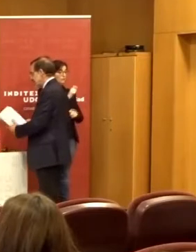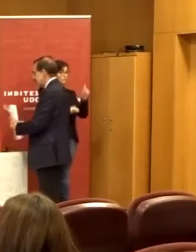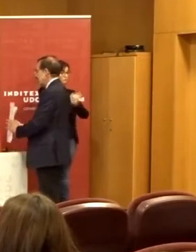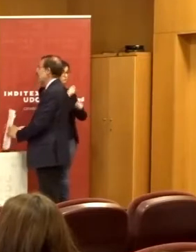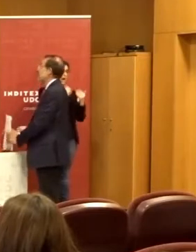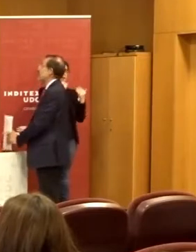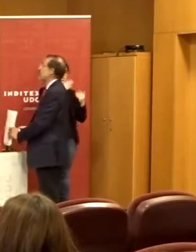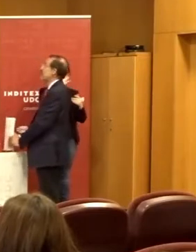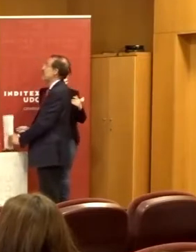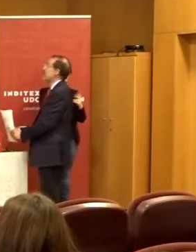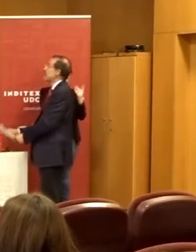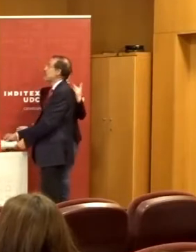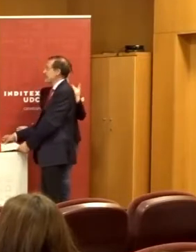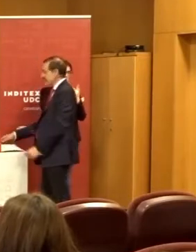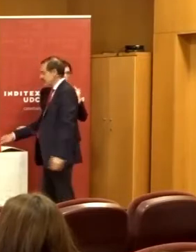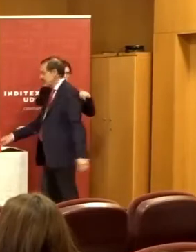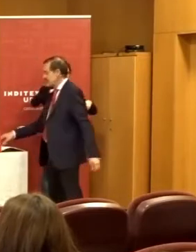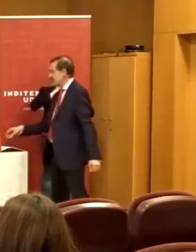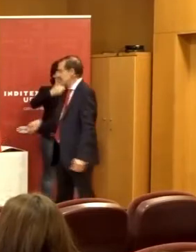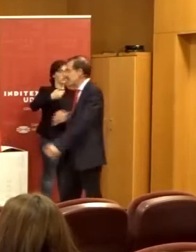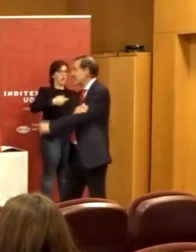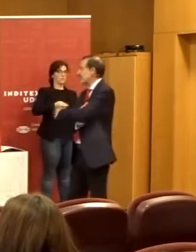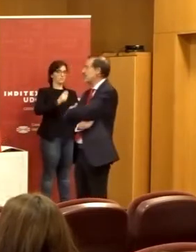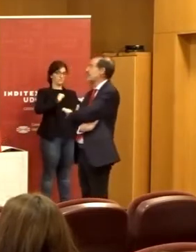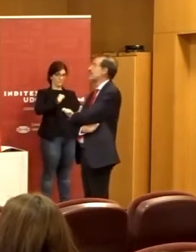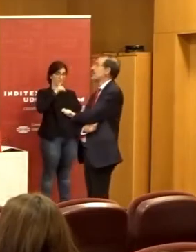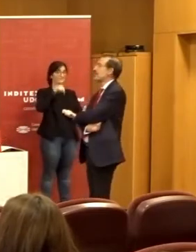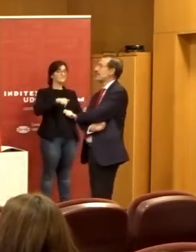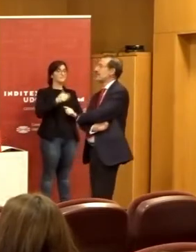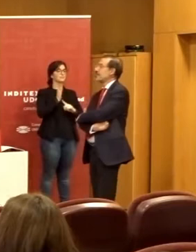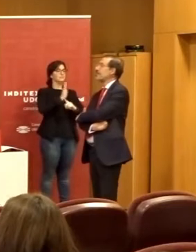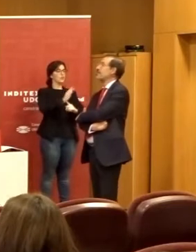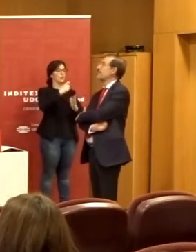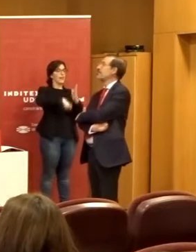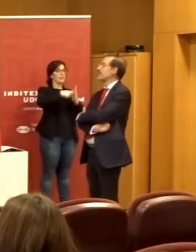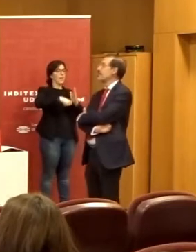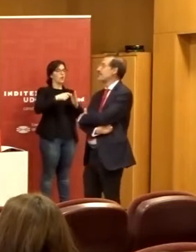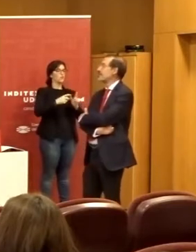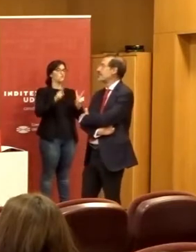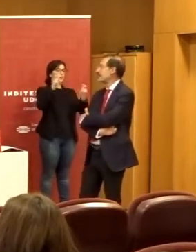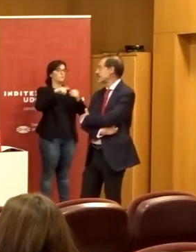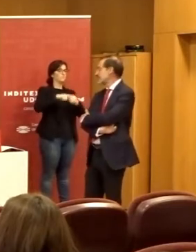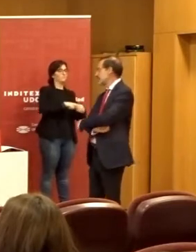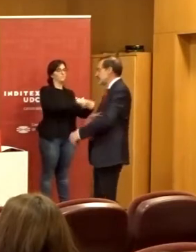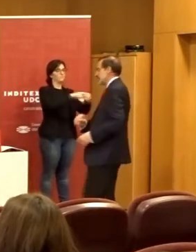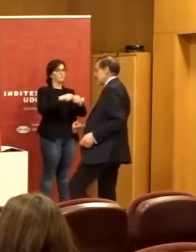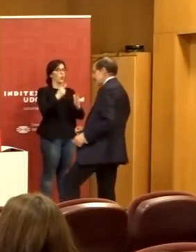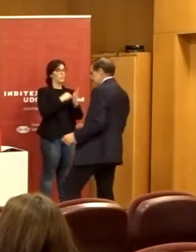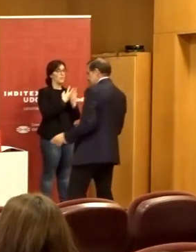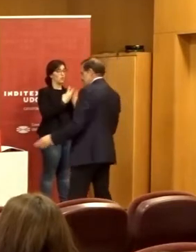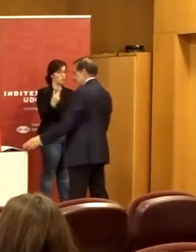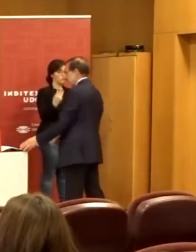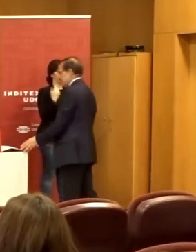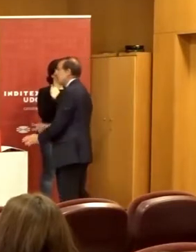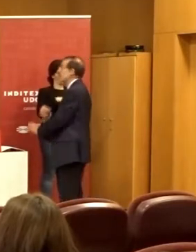conmigo para este acto tan importante para nosotros, como es la presentación del nuevo calendario solidario 2018, en el cual he